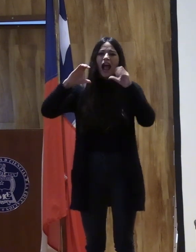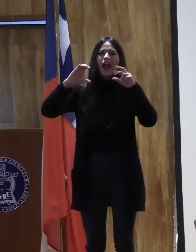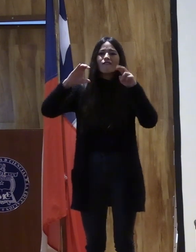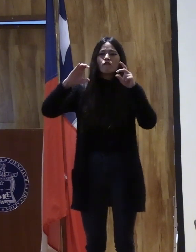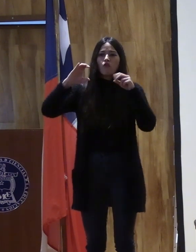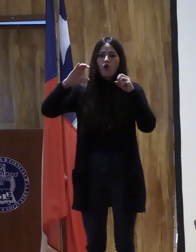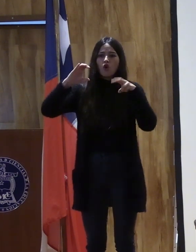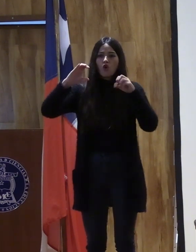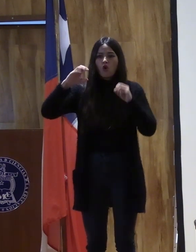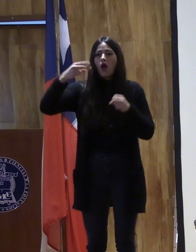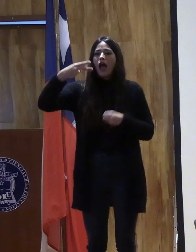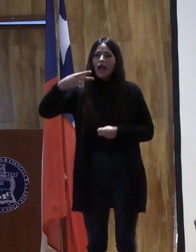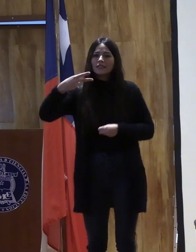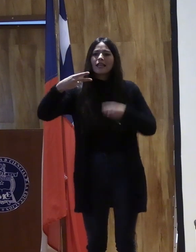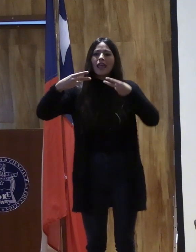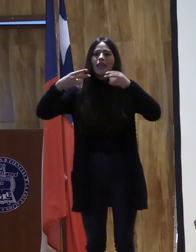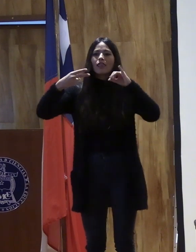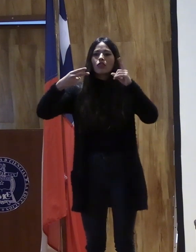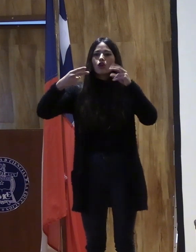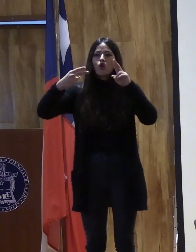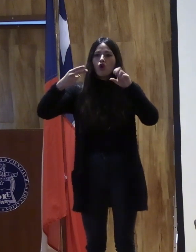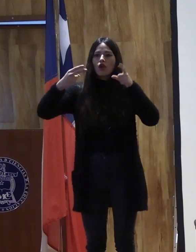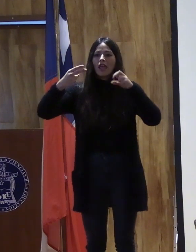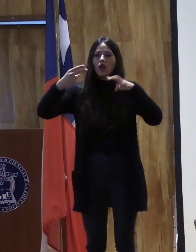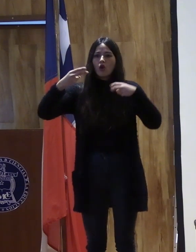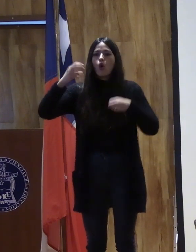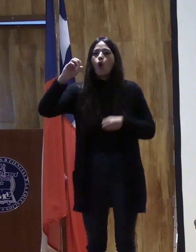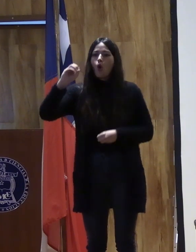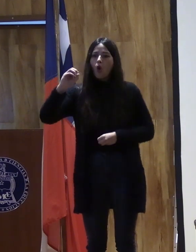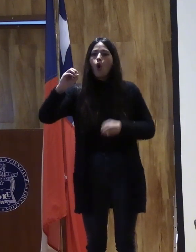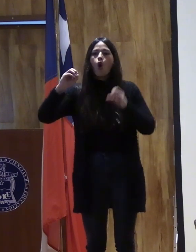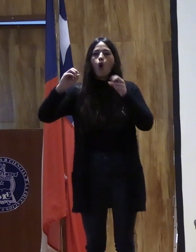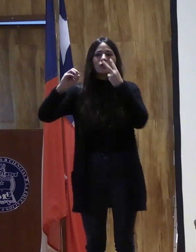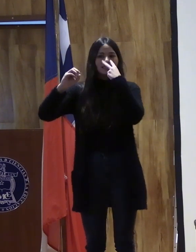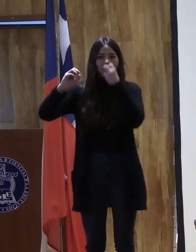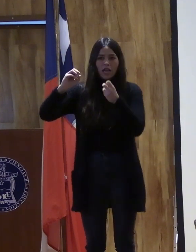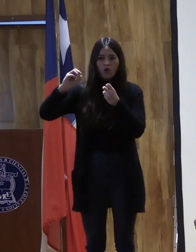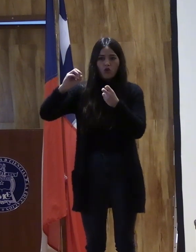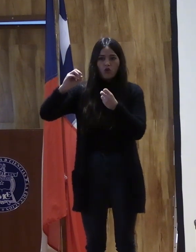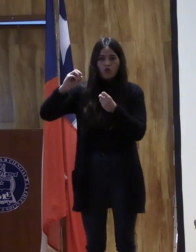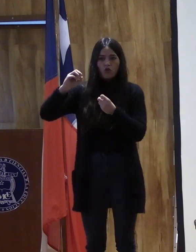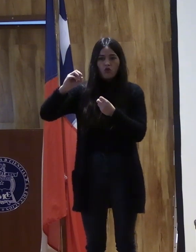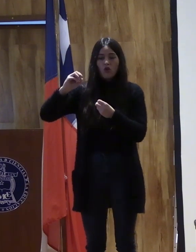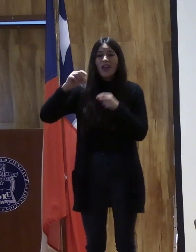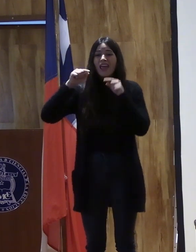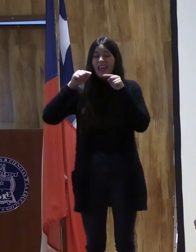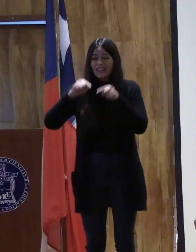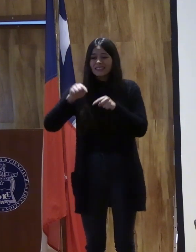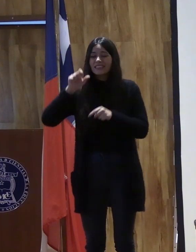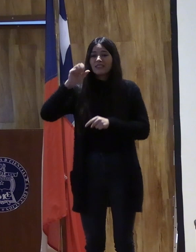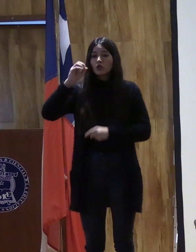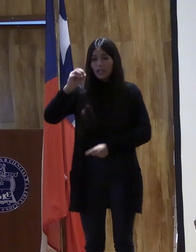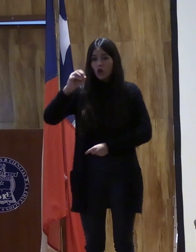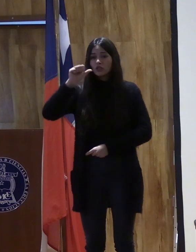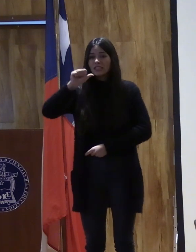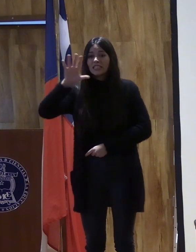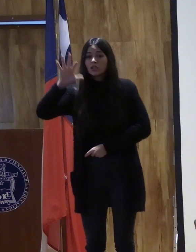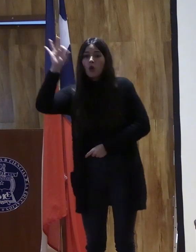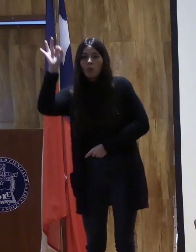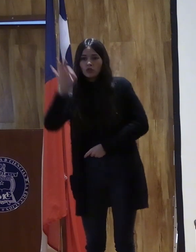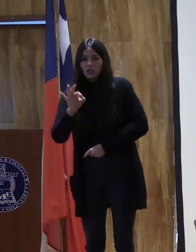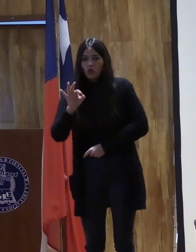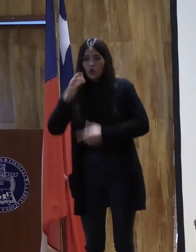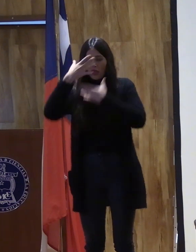es hidrógeno, la O es oxígeno. El oxígeno es el 65% de nuestro